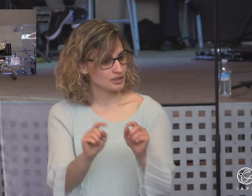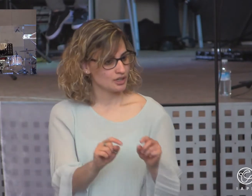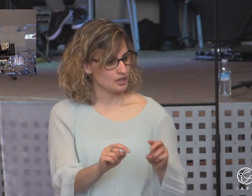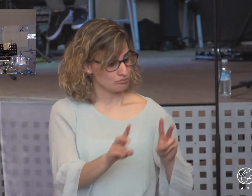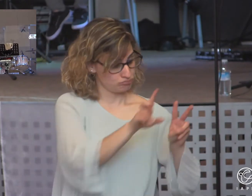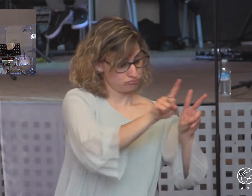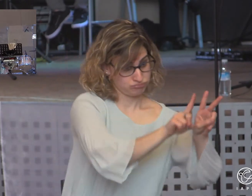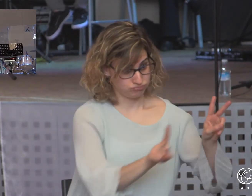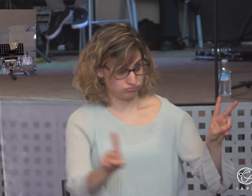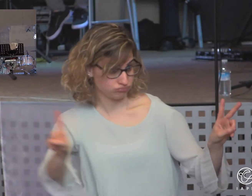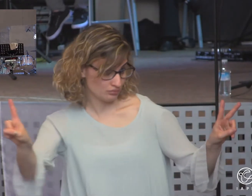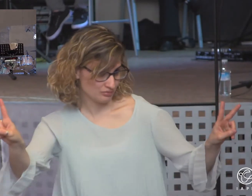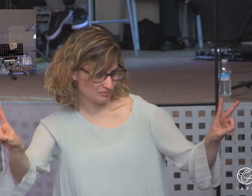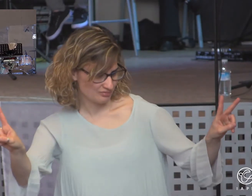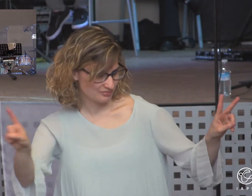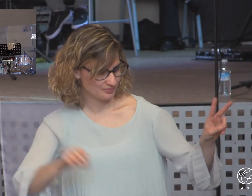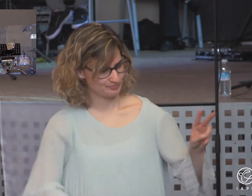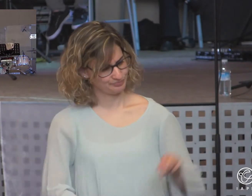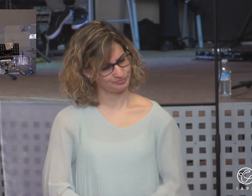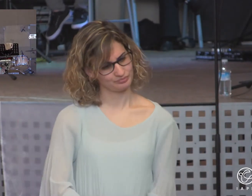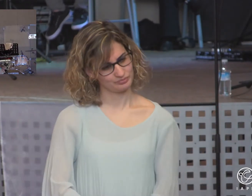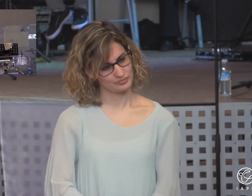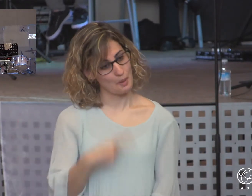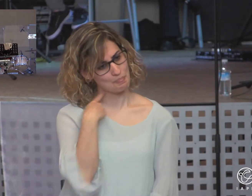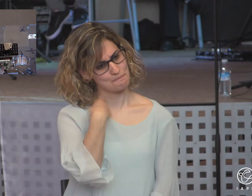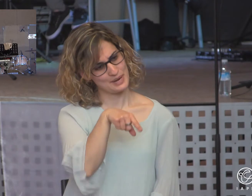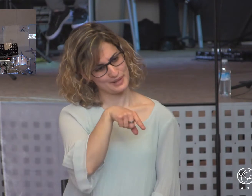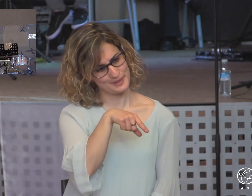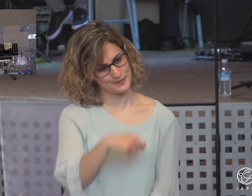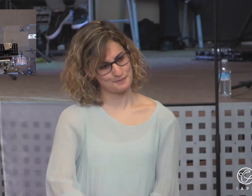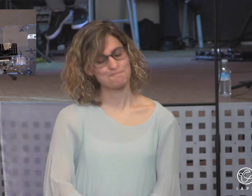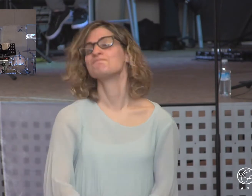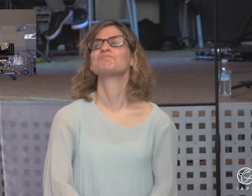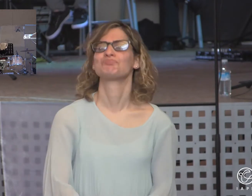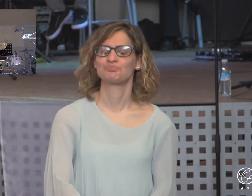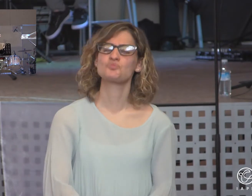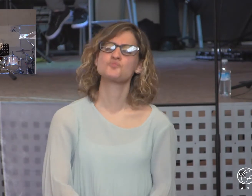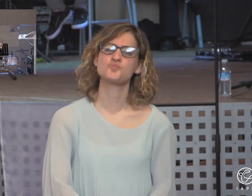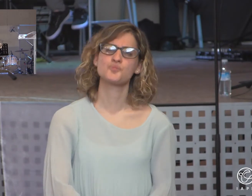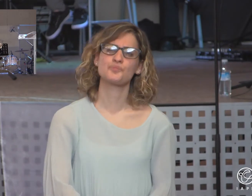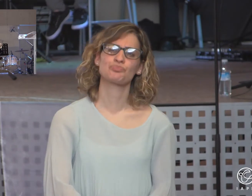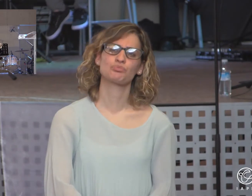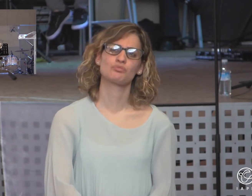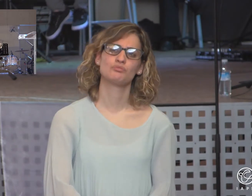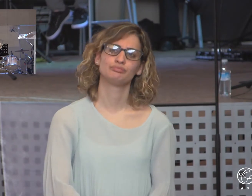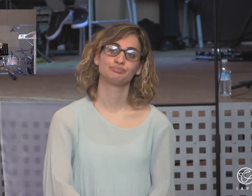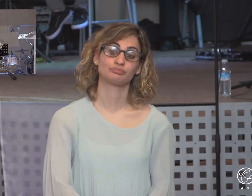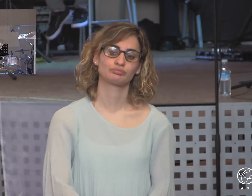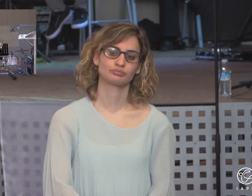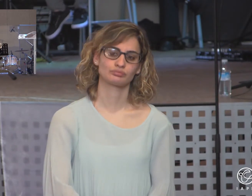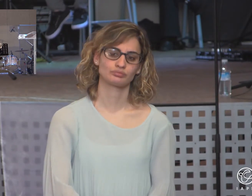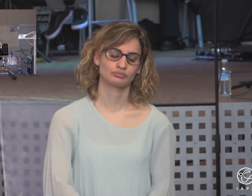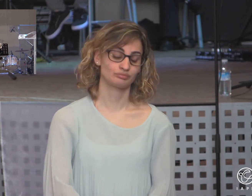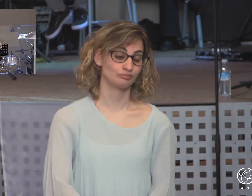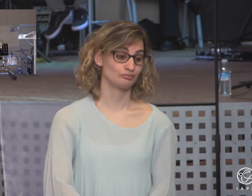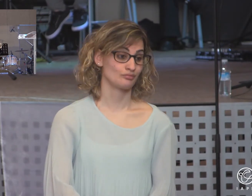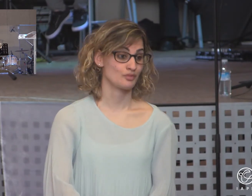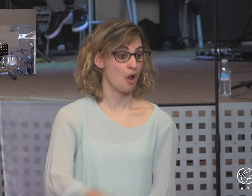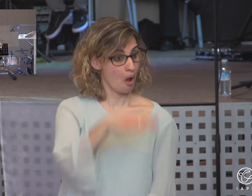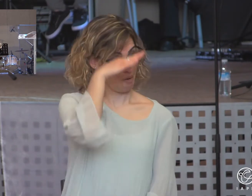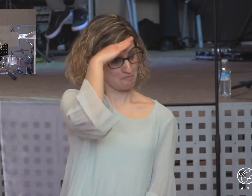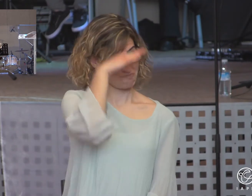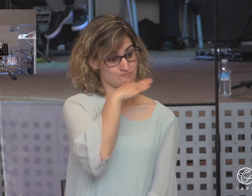angustia cuando su hijo y su hija no aparece por ningún lado. Pues estos no se percataron que Jesús se quedaba